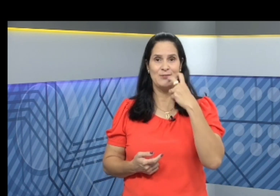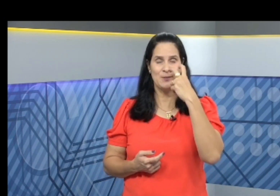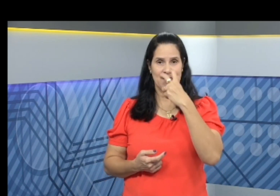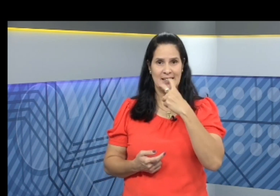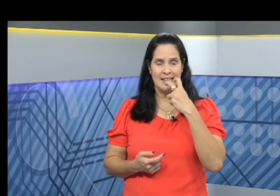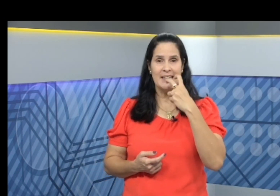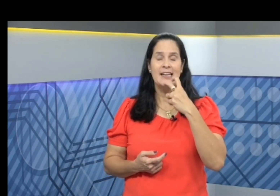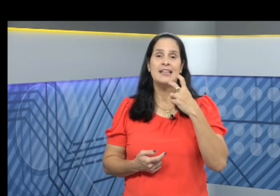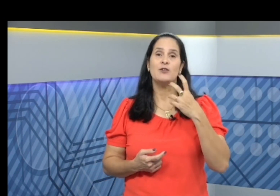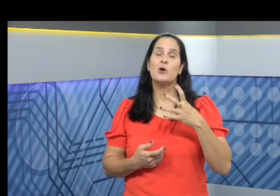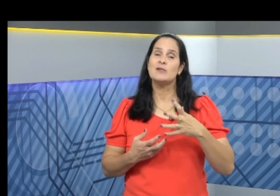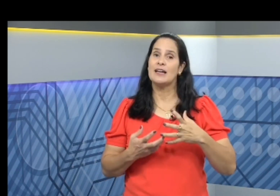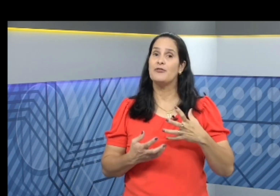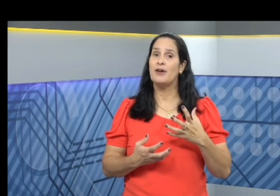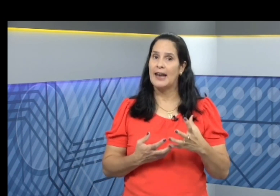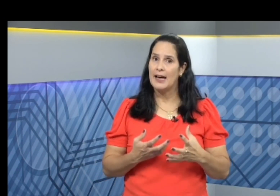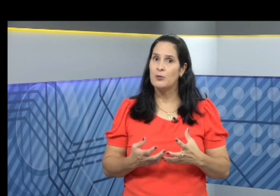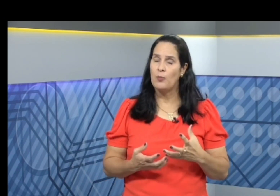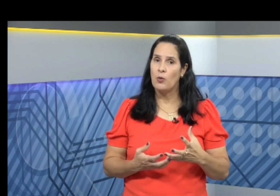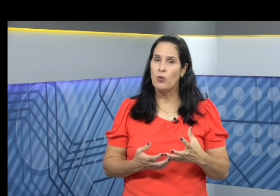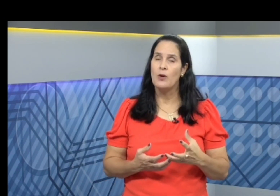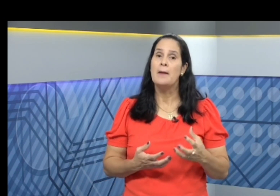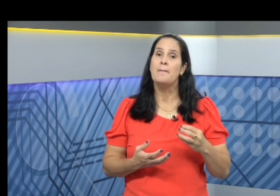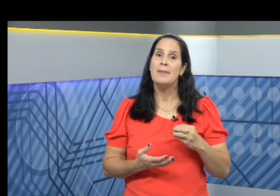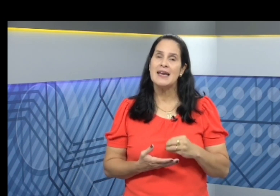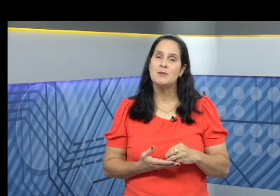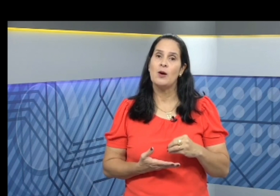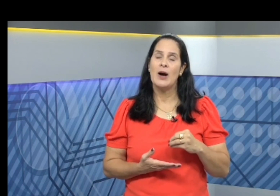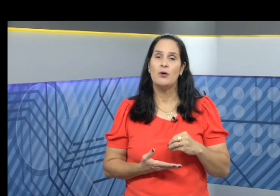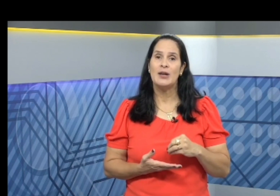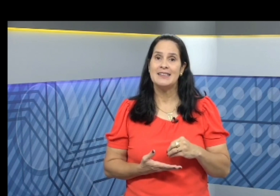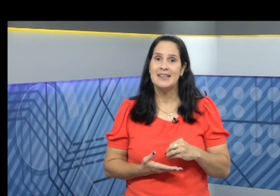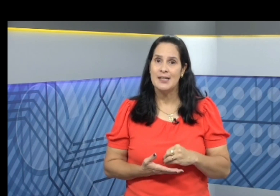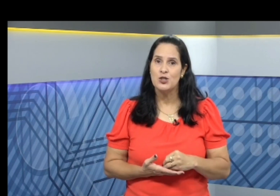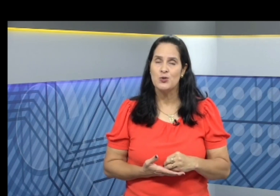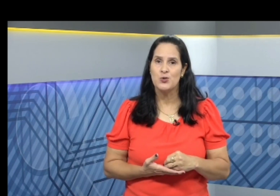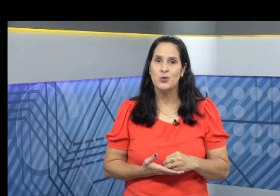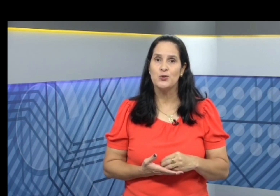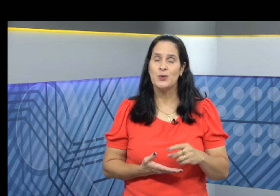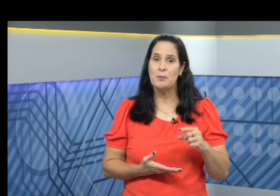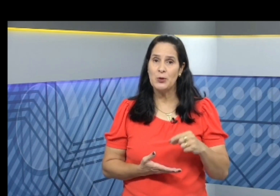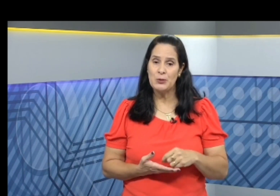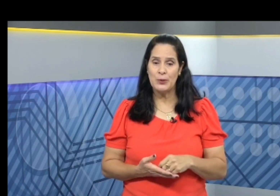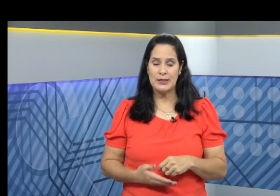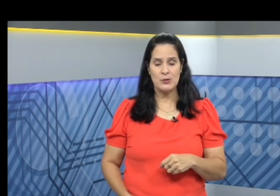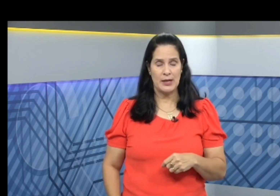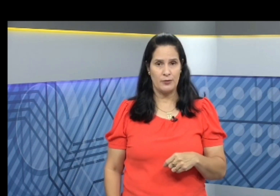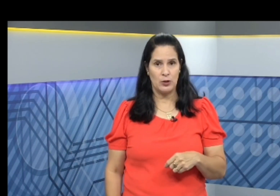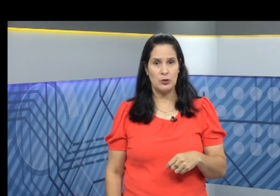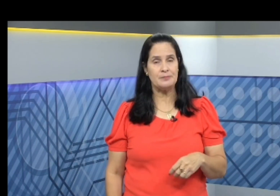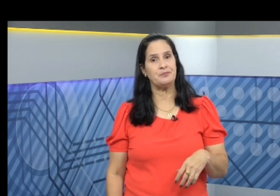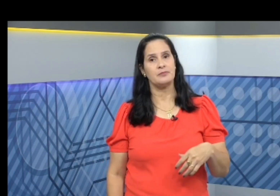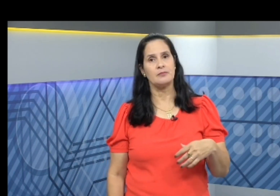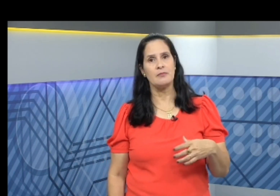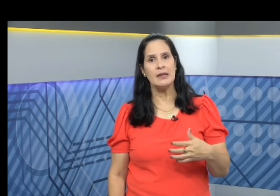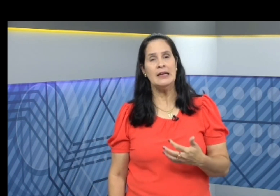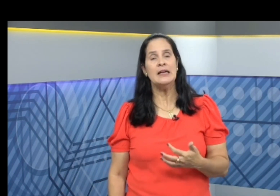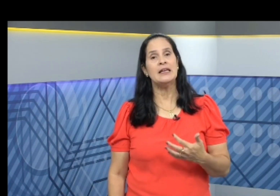isso aqui? Então ele consegue falar um pouco. Mesmo a oralidade do surdo, muito importante o que ela falou, que